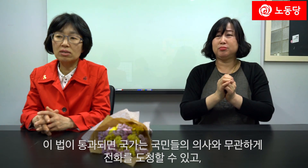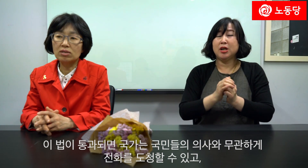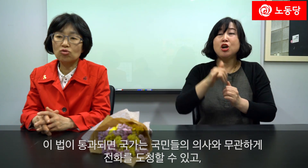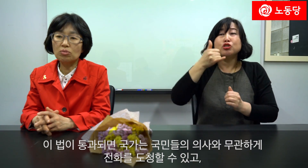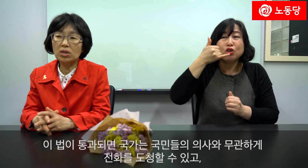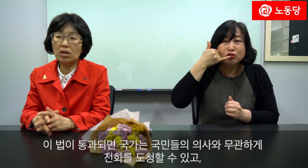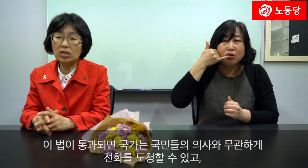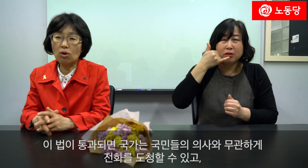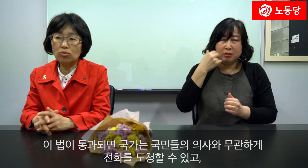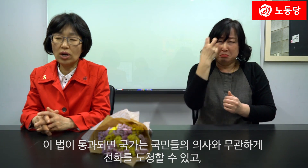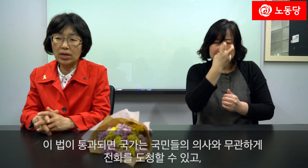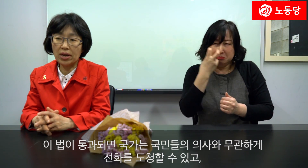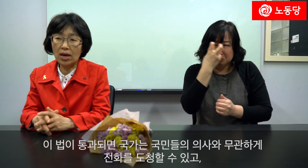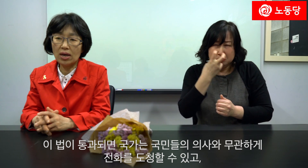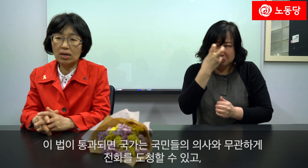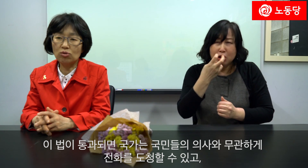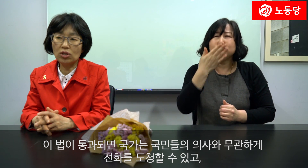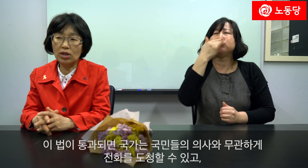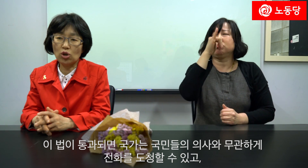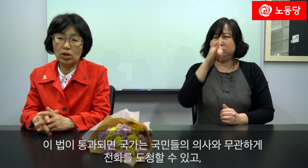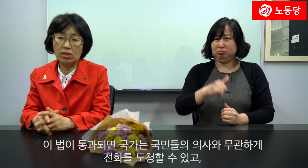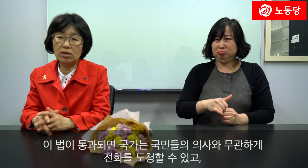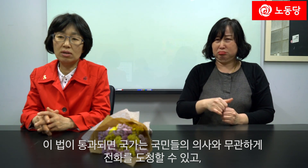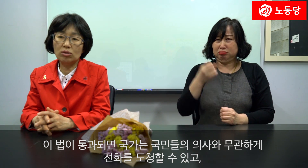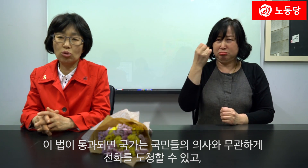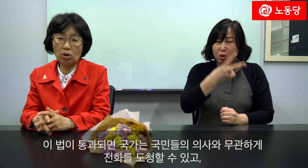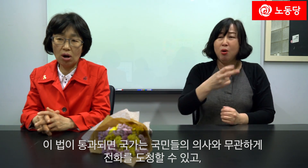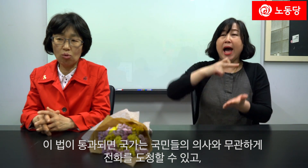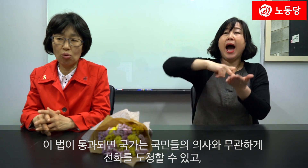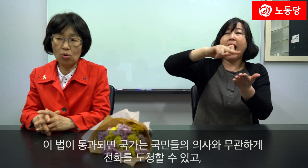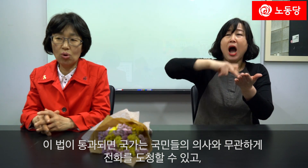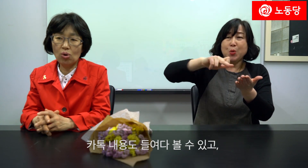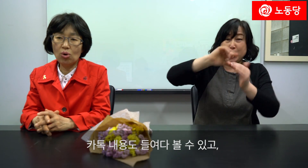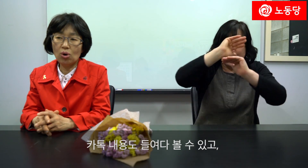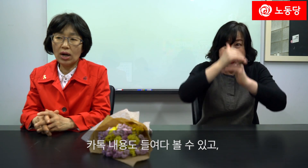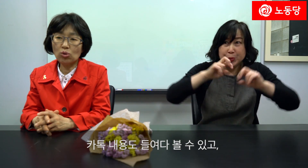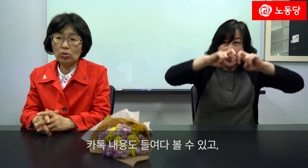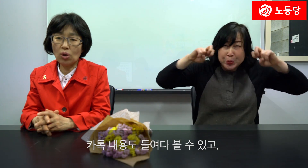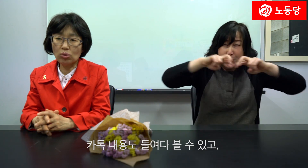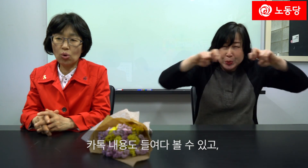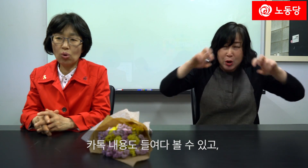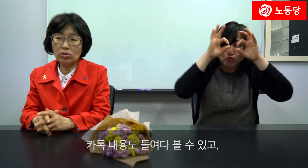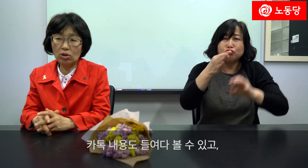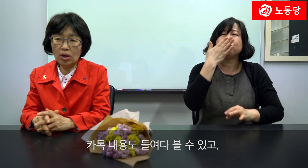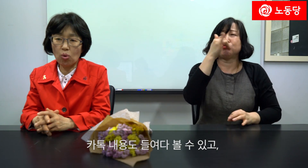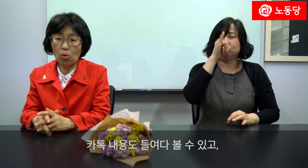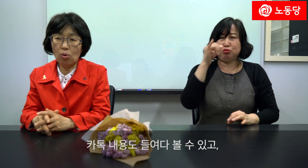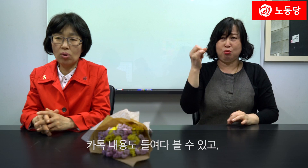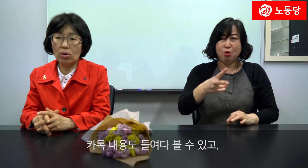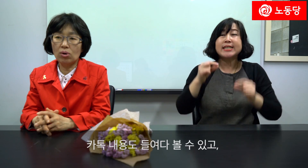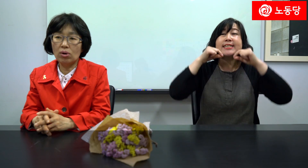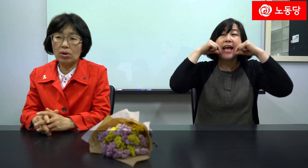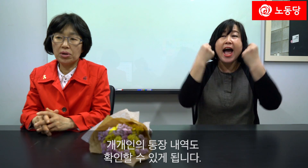국가는 국민들의 의사와 무관하게 우리들의 전화를 도청하고 카톡 내용도